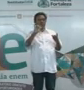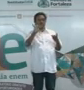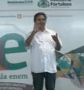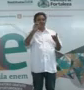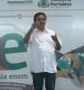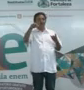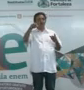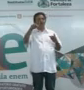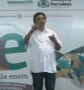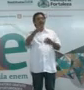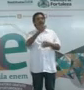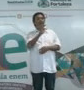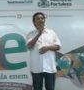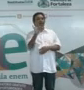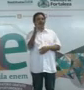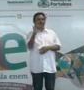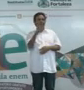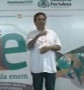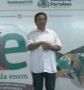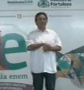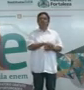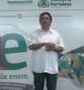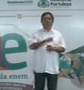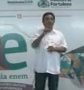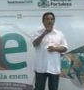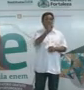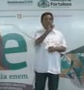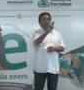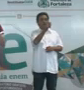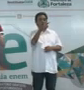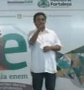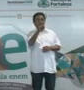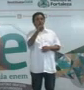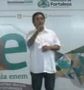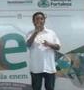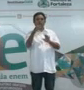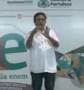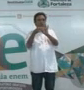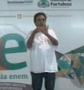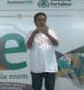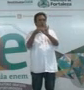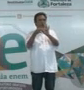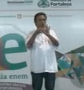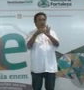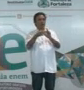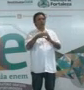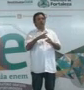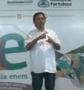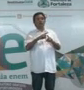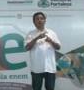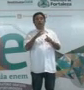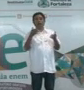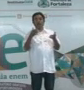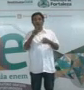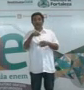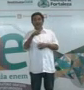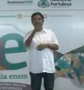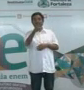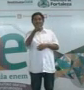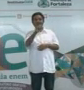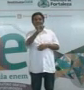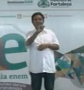certo? Então, quando você fala exatamente do Irã, o Irã era aliado do governo americano, mas agora o Irã ele é